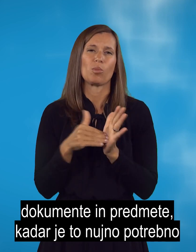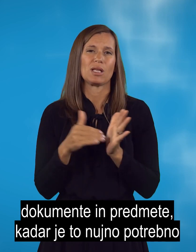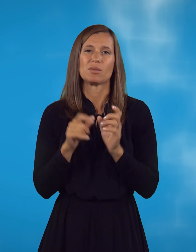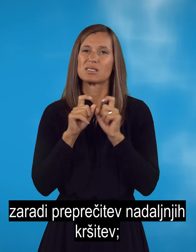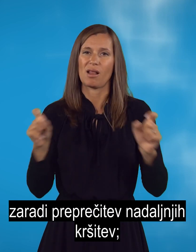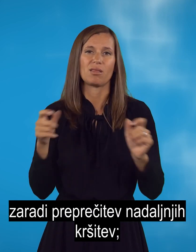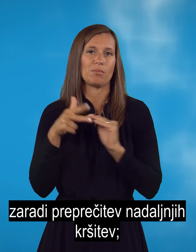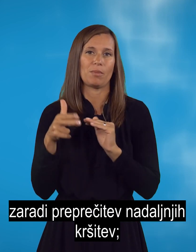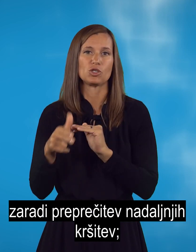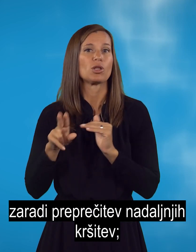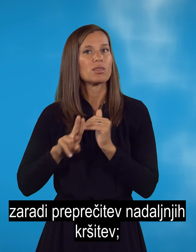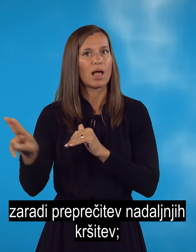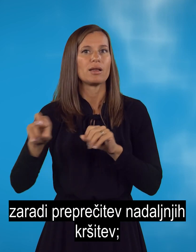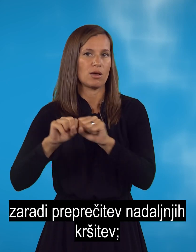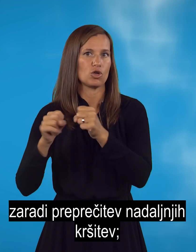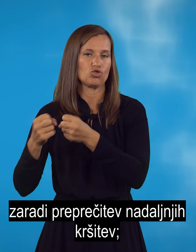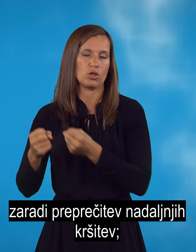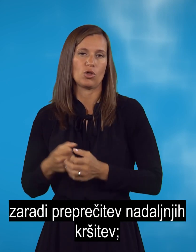zaradi preprečitev nadaljnjih kršitev.